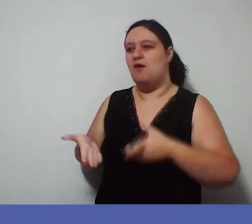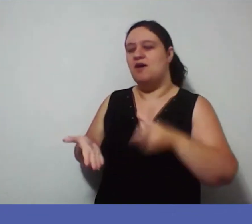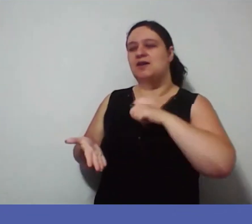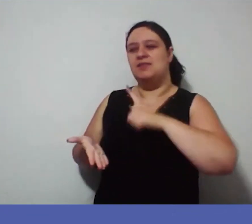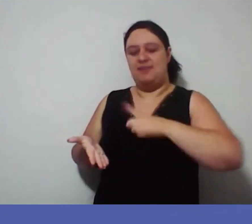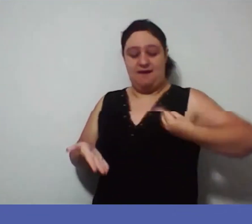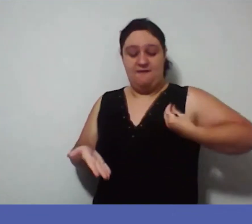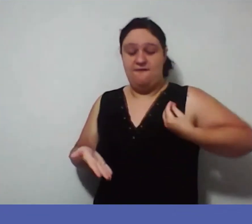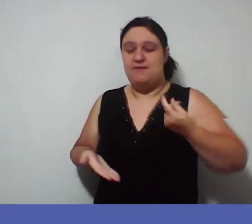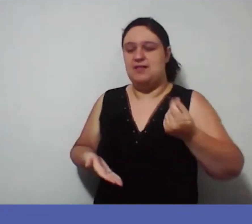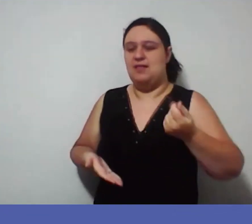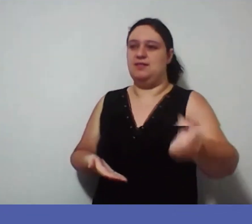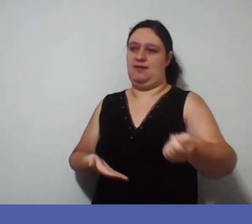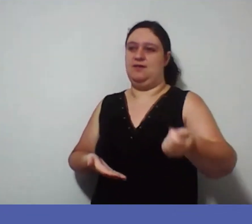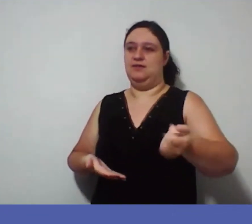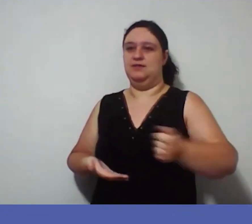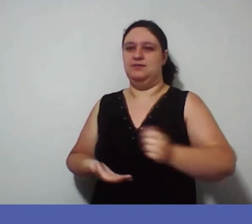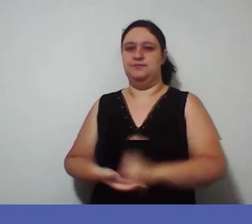eterna.